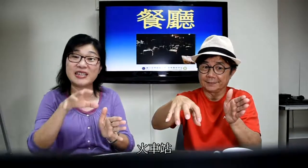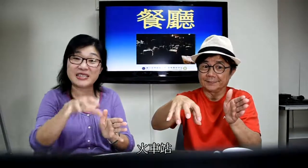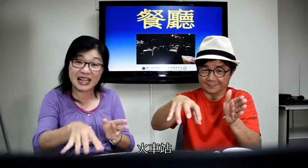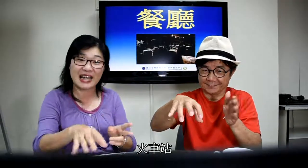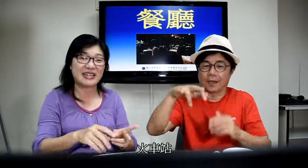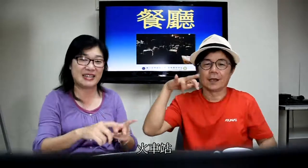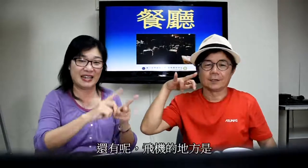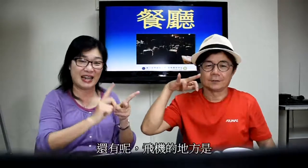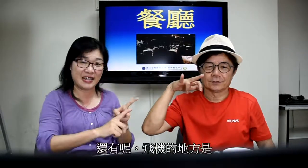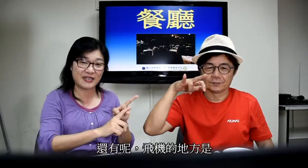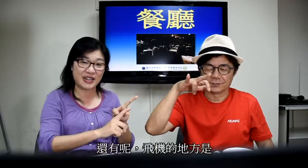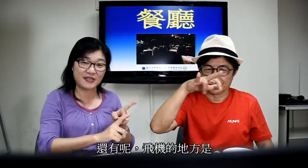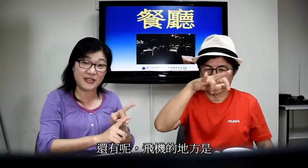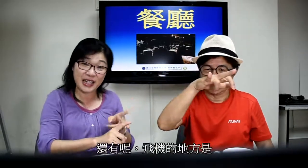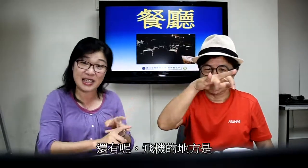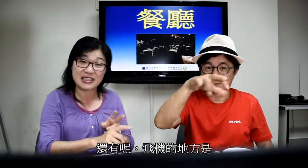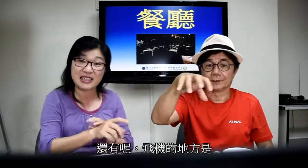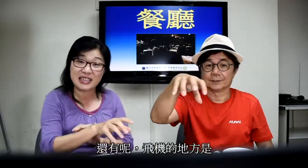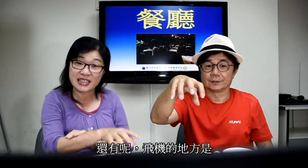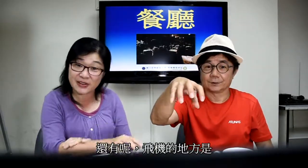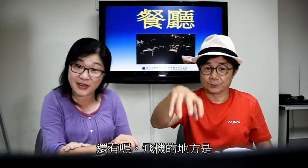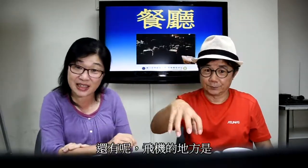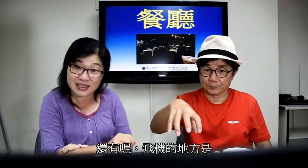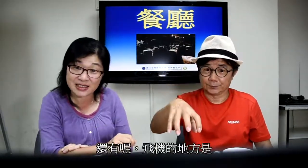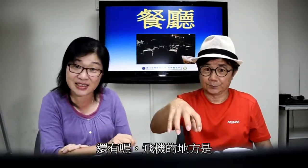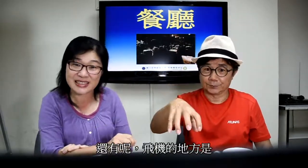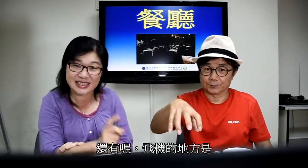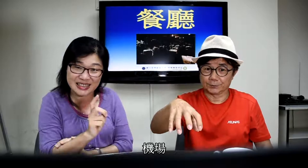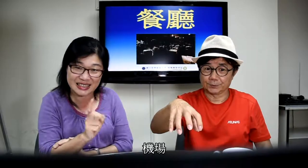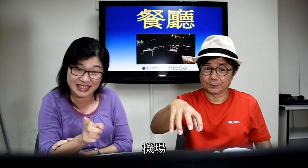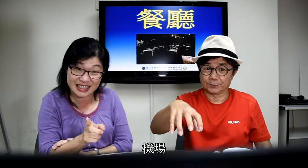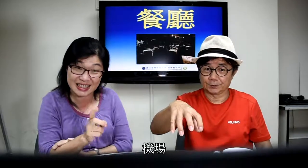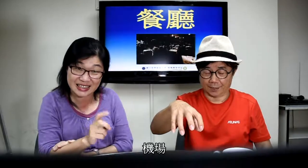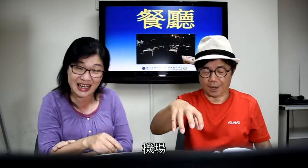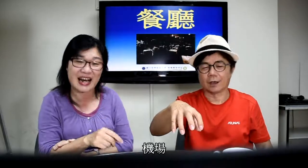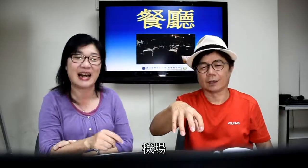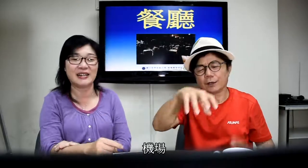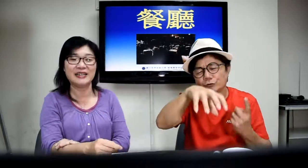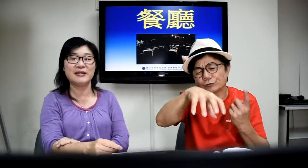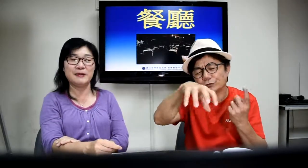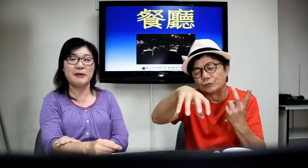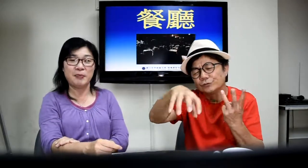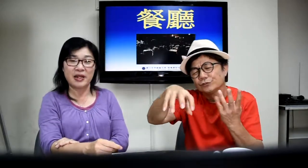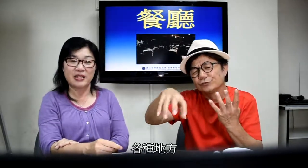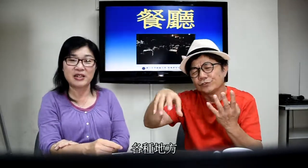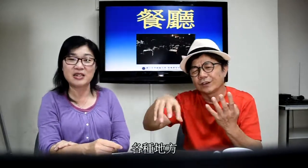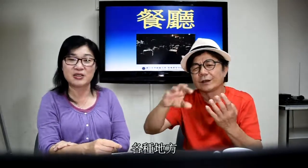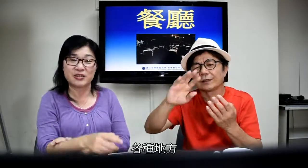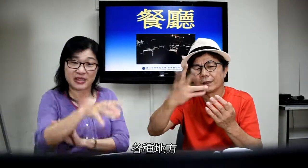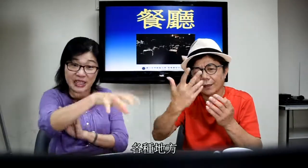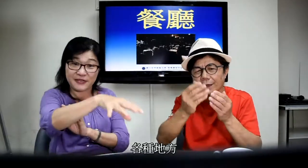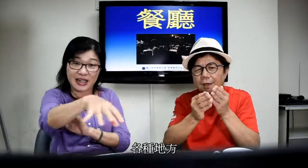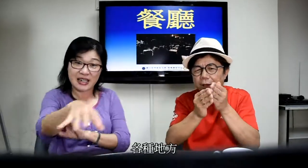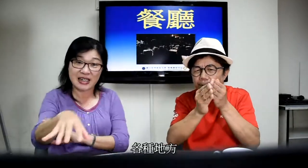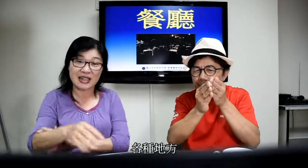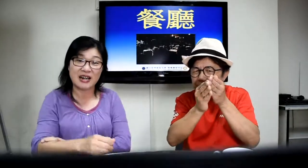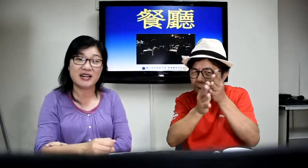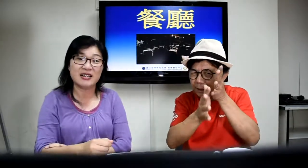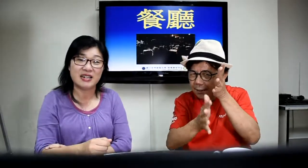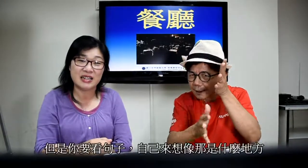站。还有呢，飞机的地方是机场，各种地方，哦，但是你